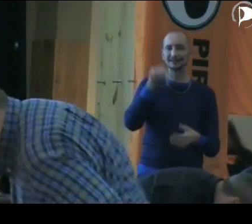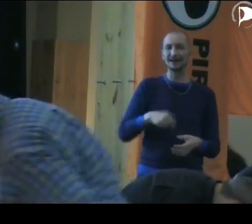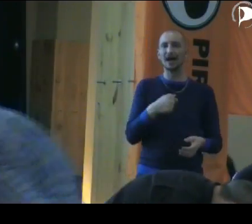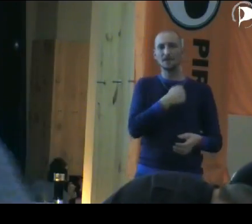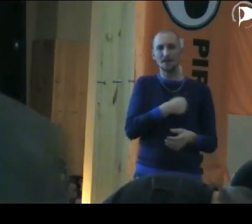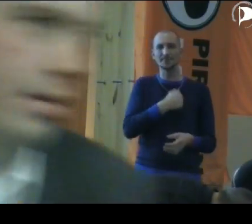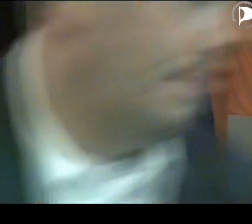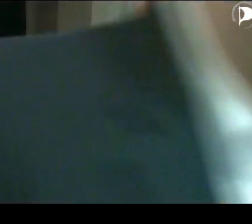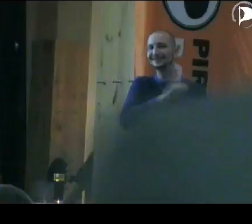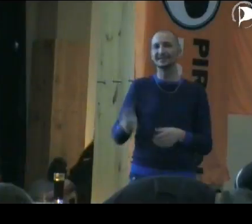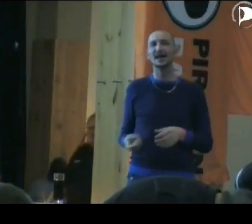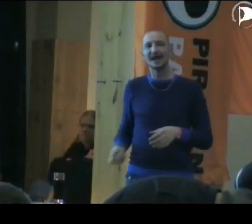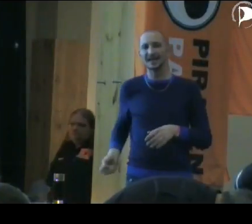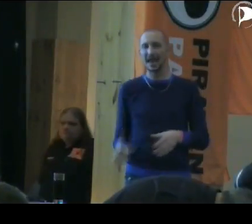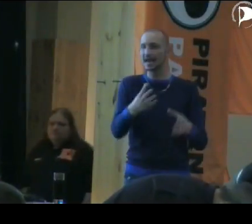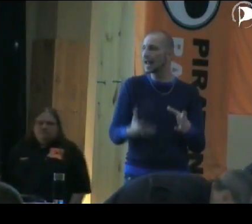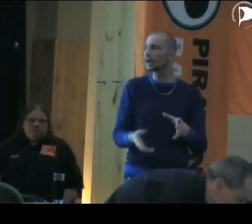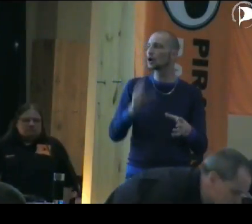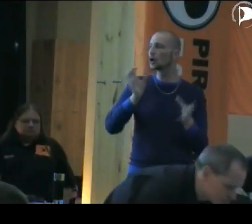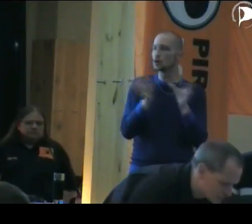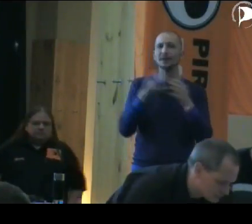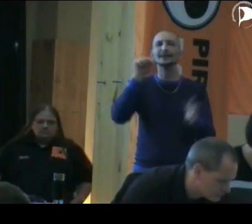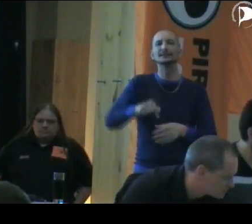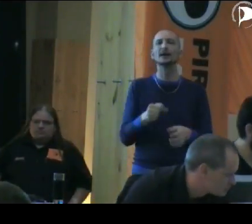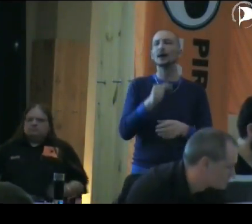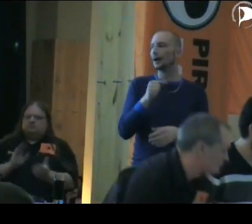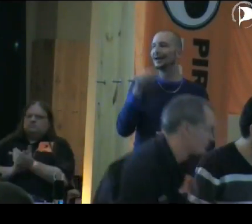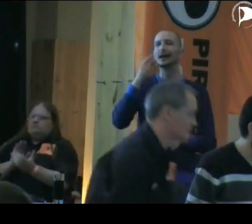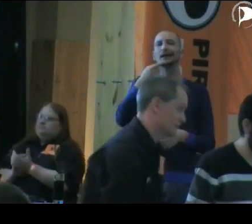also bis zu 23 stimmen wgn